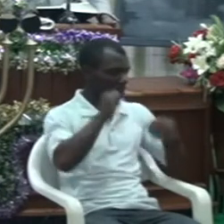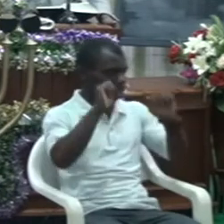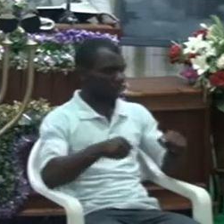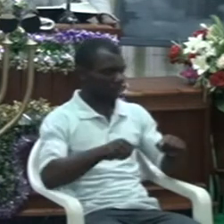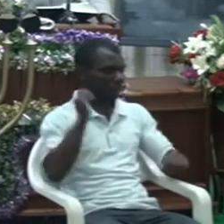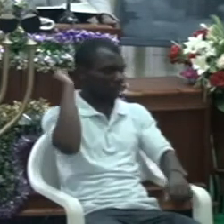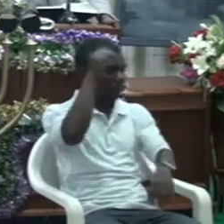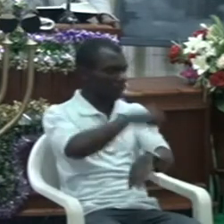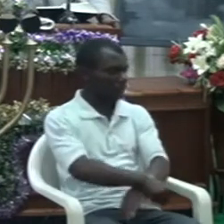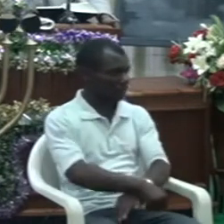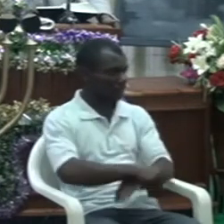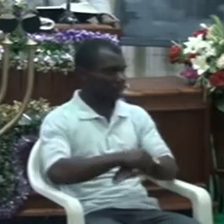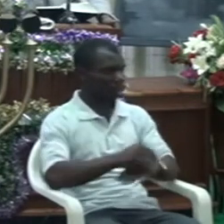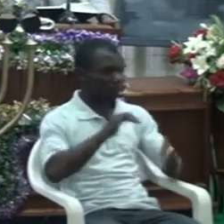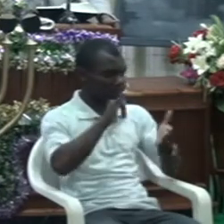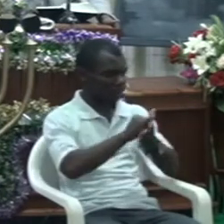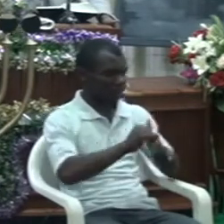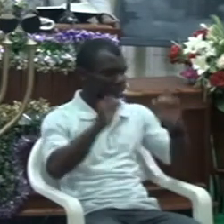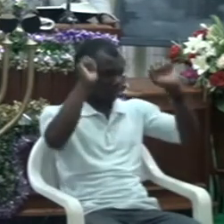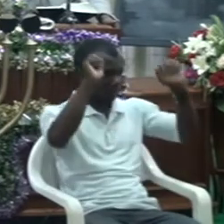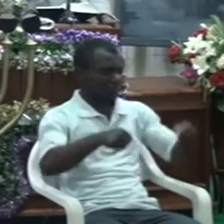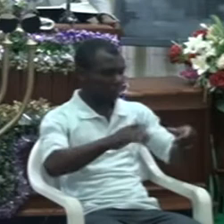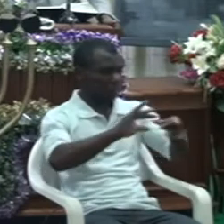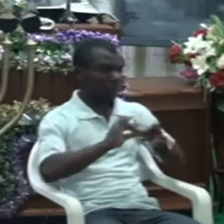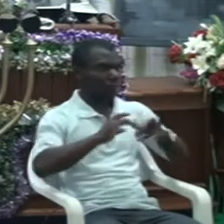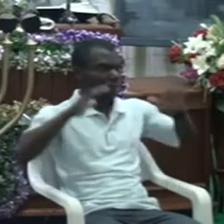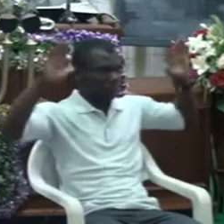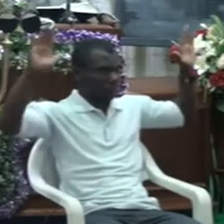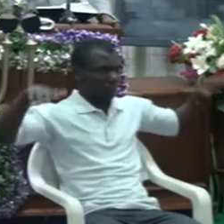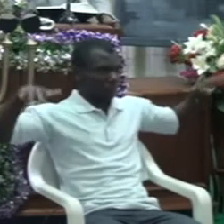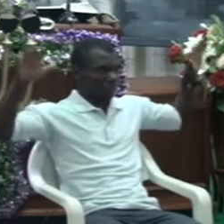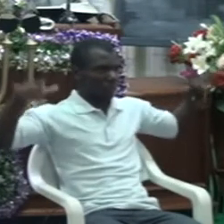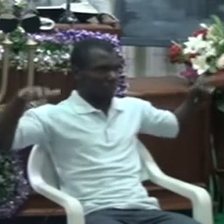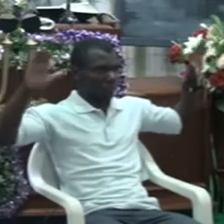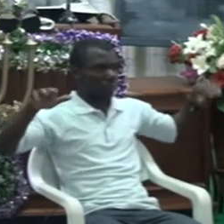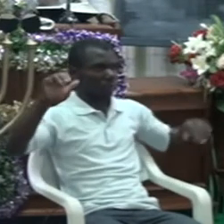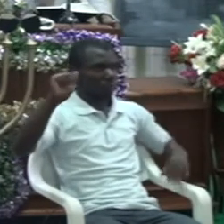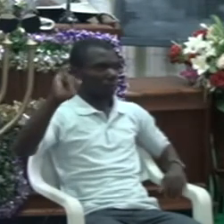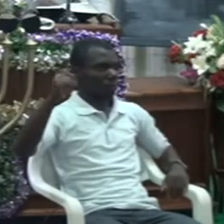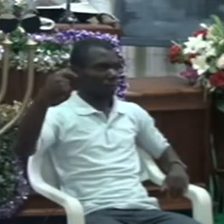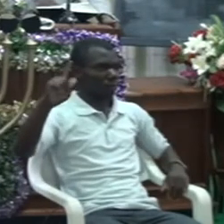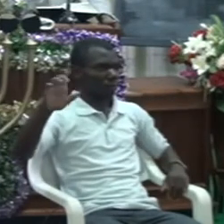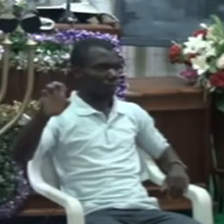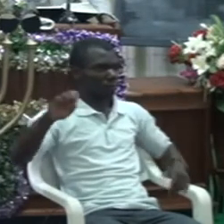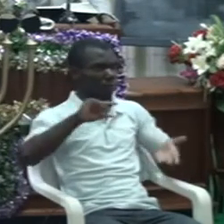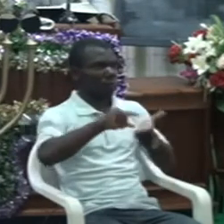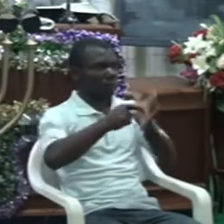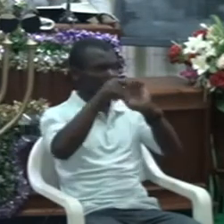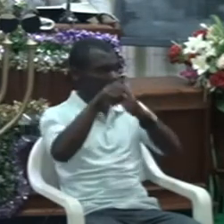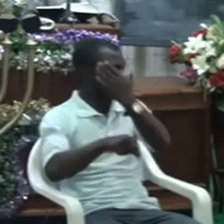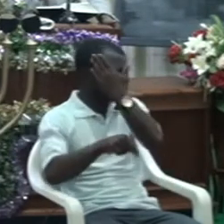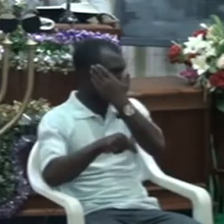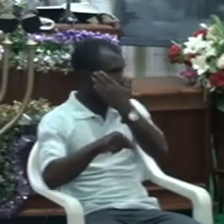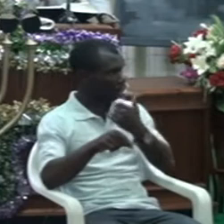nous puissions vaincre. C'est la puissance de l'aigle. Ni nguvu ya tai. Ça veut dire ni kusema,